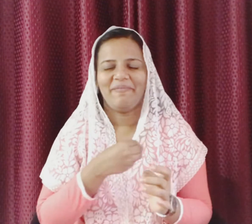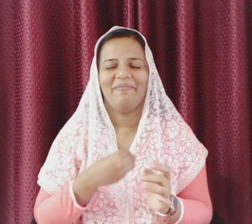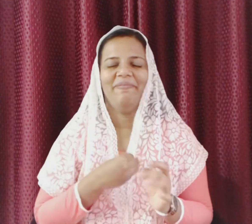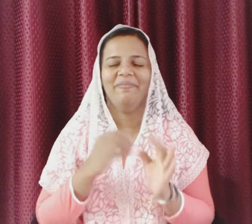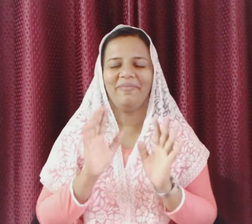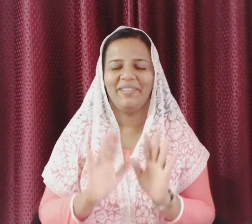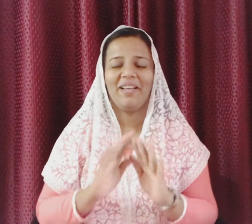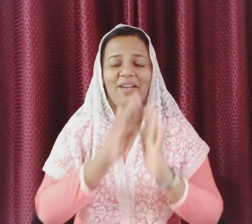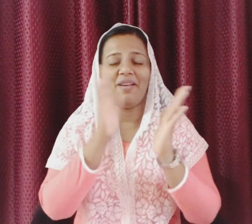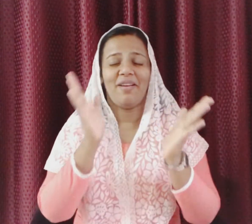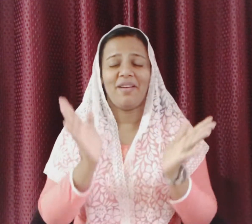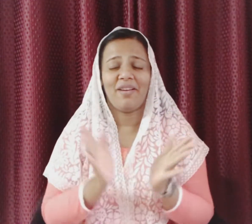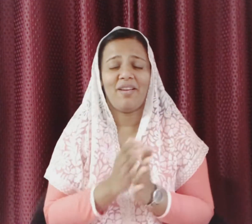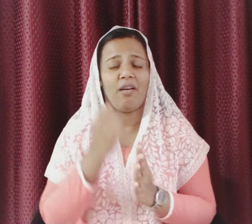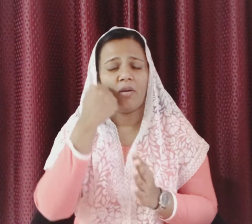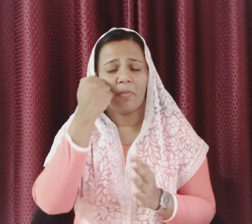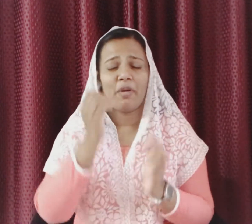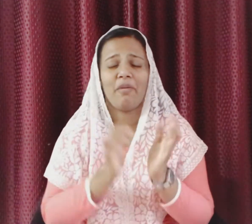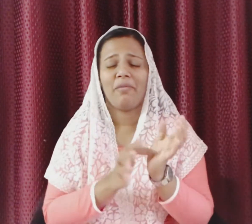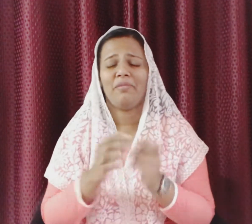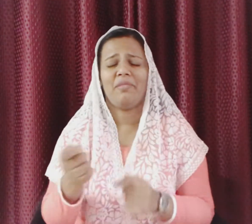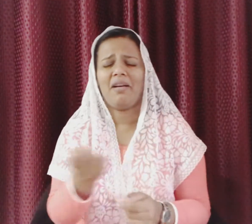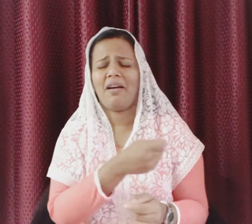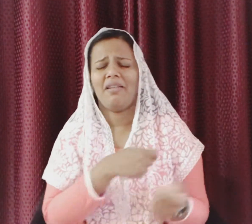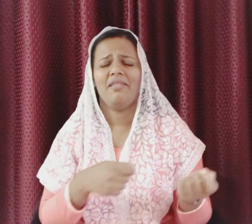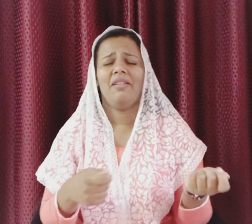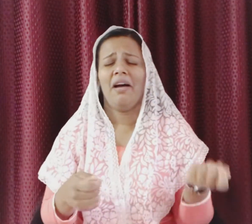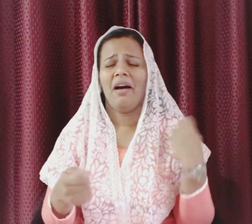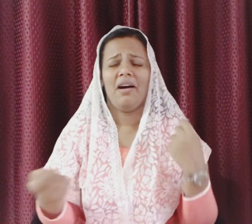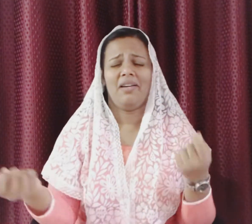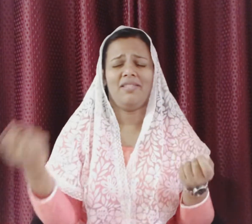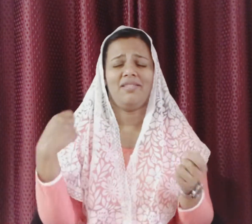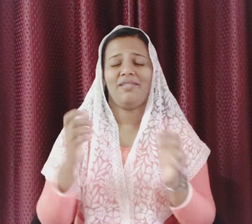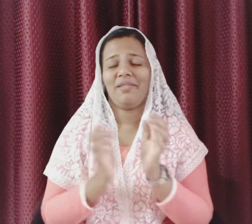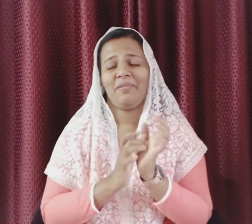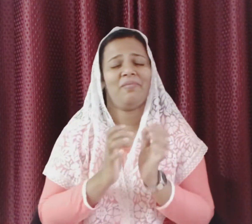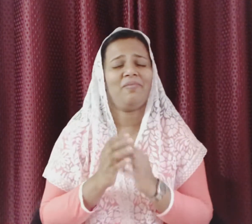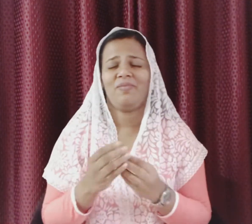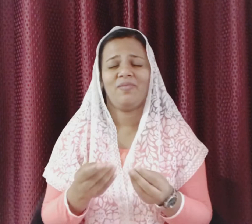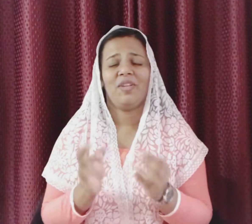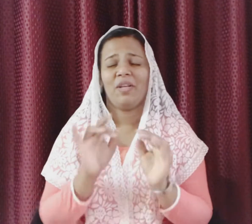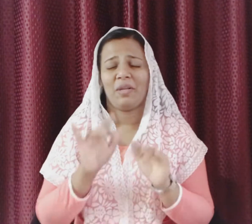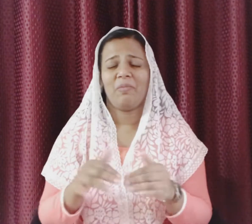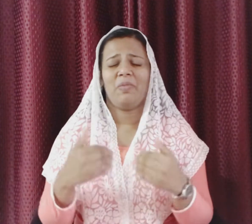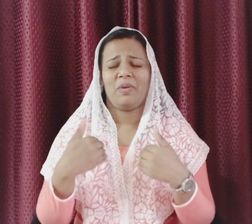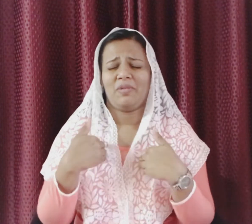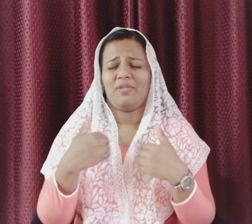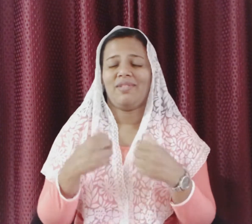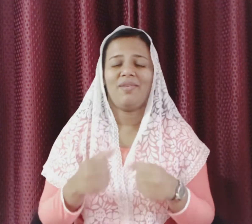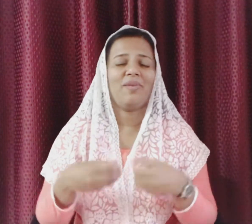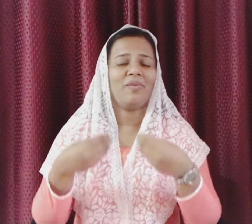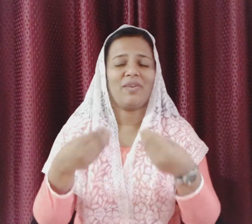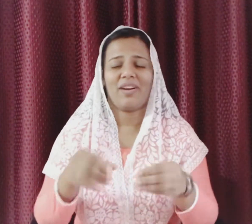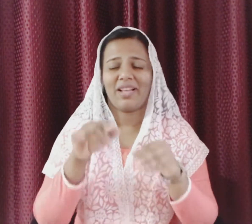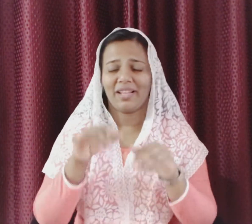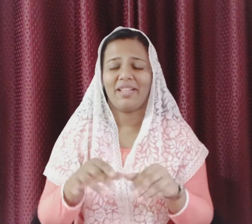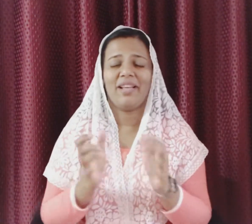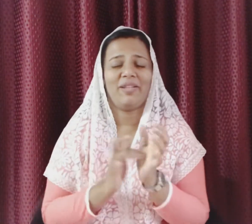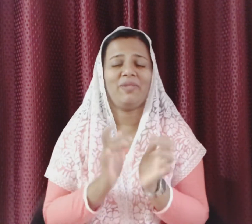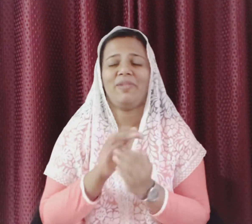അങ്ങ് എല്ലാ രോഗത്തിനും വേണ്ടിയാണല്ലോ യേശുവെ അങ്ങ് അടികളേറ്റത്. അതുകൊണ്ട് യേശു ക്രിസ്തുവിൻ്റെ അടിപ്പെടാനുള്ള സൗഖ്യം തൻ്റെ കുഞ്ഞുങ്ങളുടെ മേൽ ഈ പ്രഭാതത്തിൽ യേശു